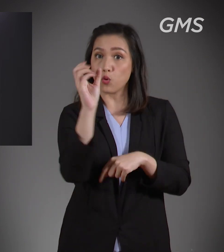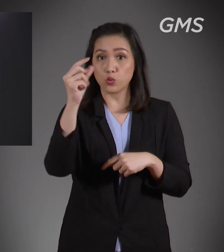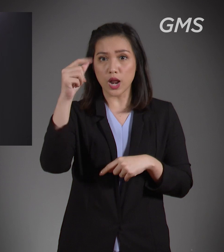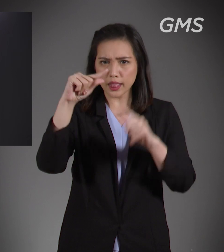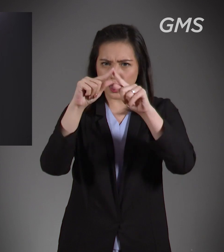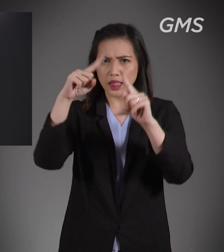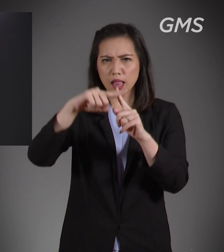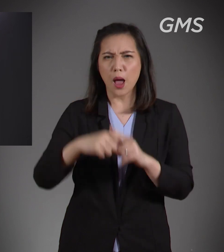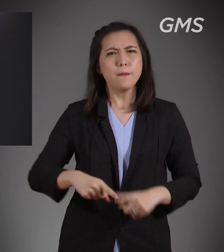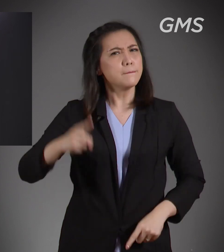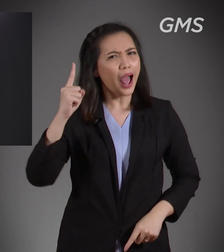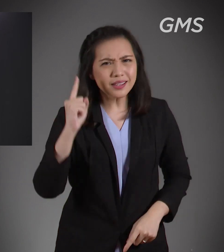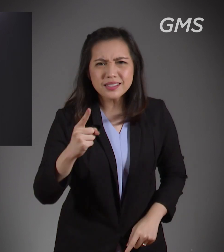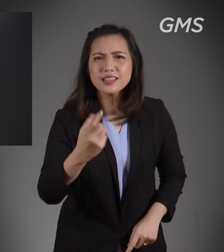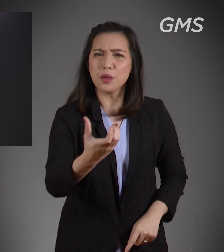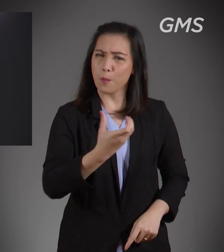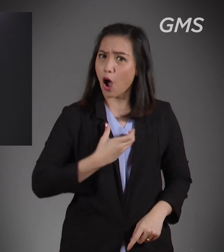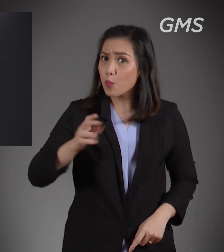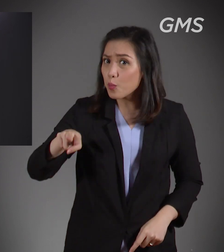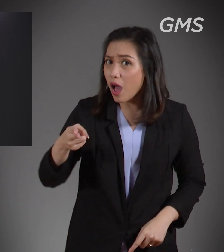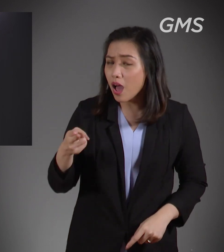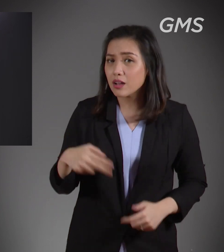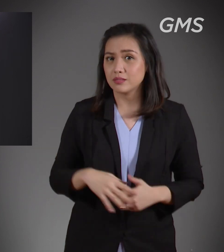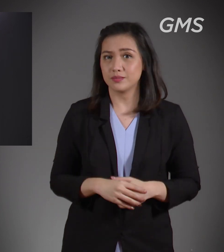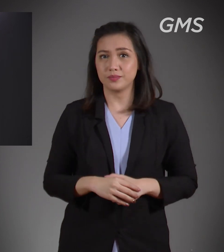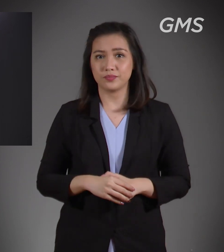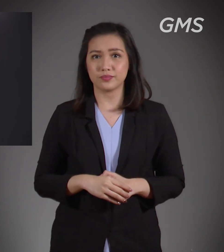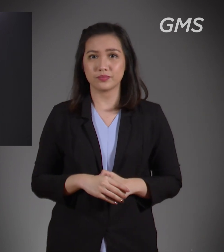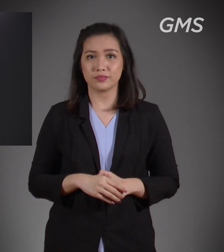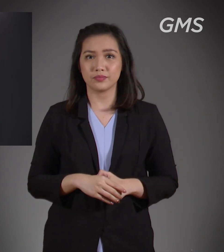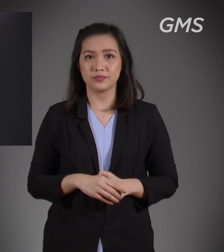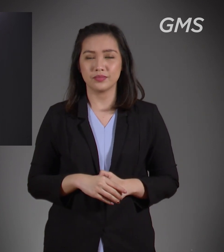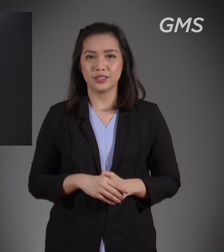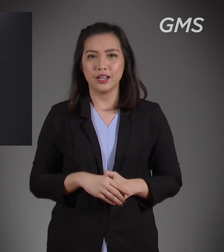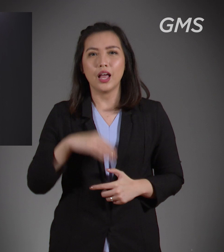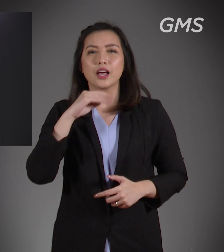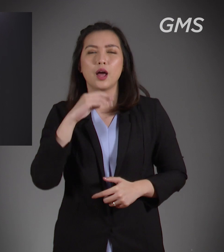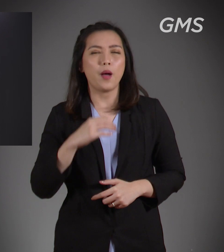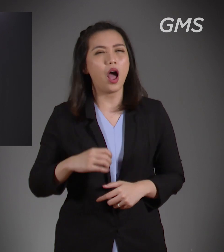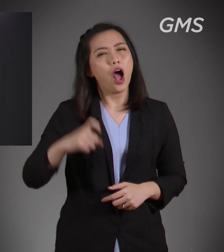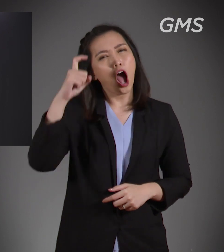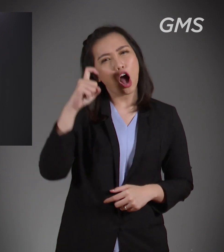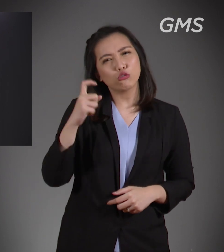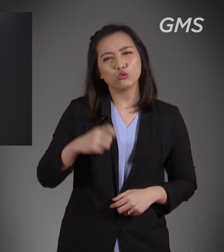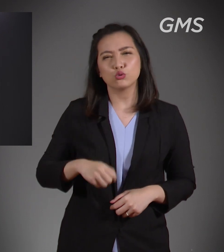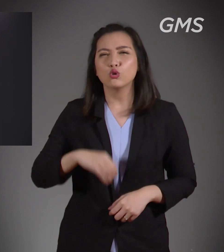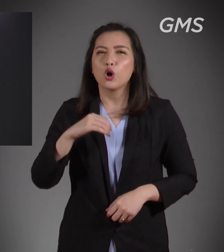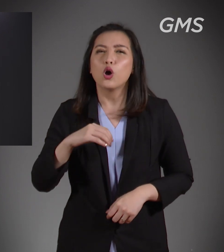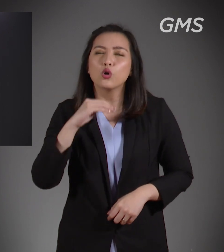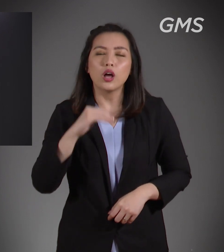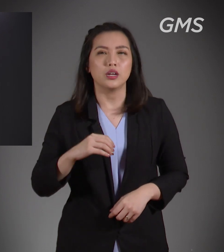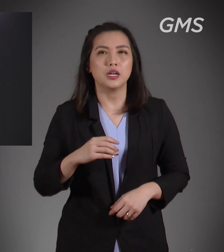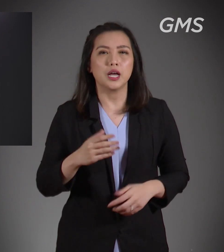itu? Kenapa dia harus terantuk? Kenapa dia harus terpukul batu? Kenapa dia harus terjegal sesuatu?